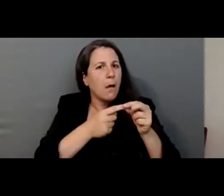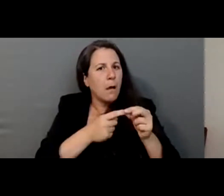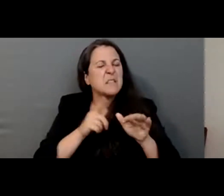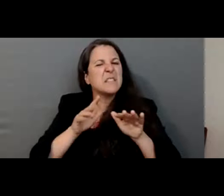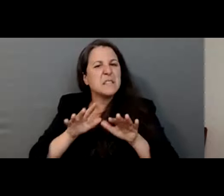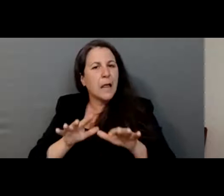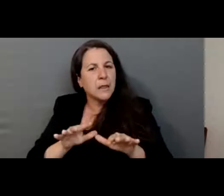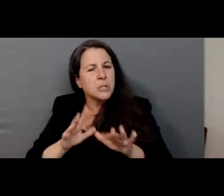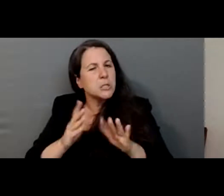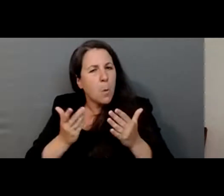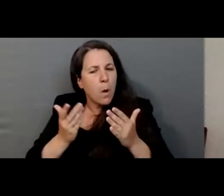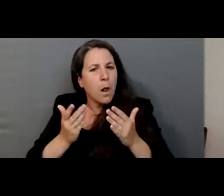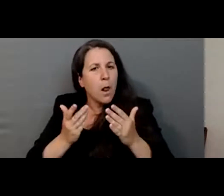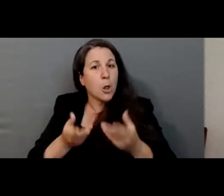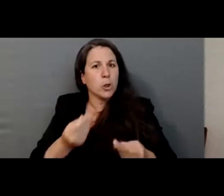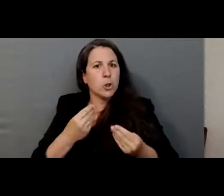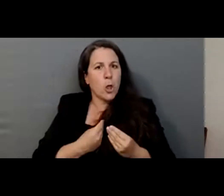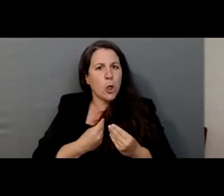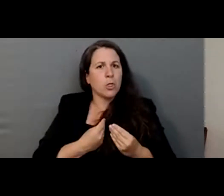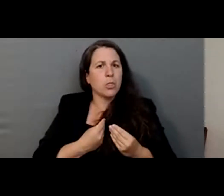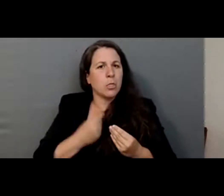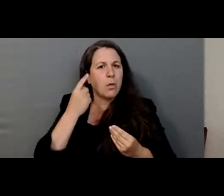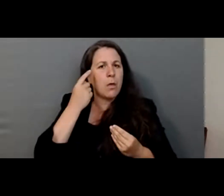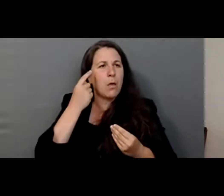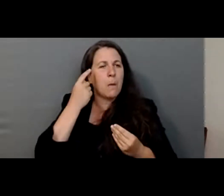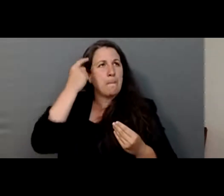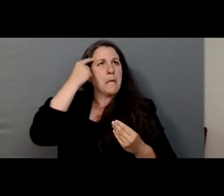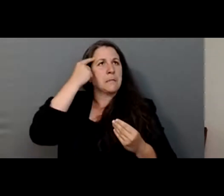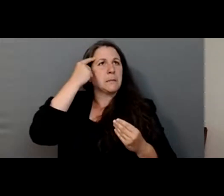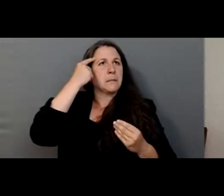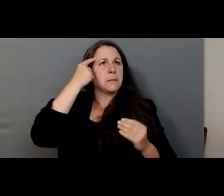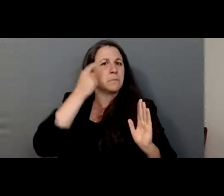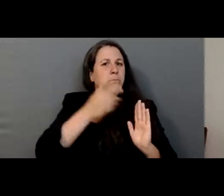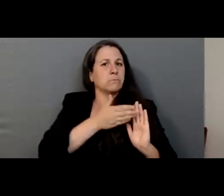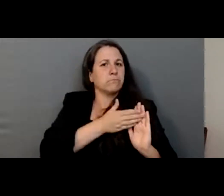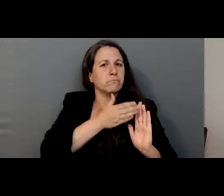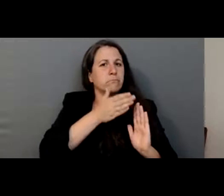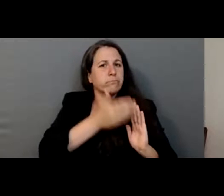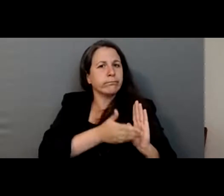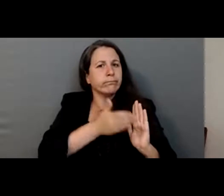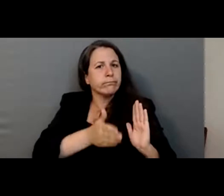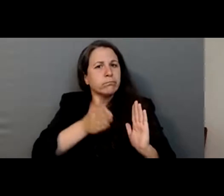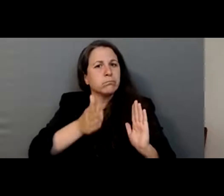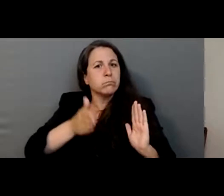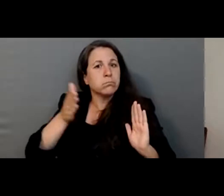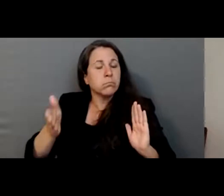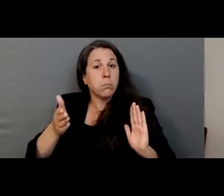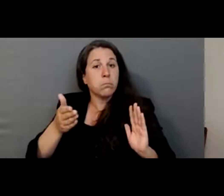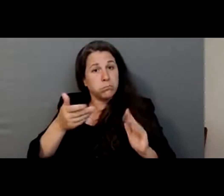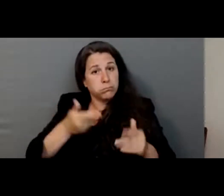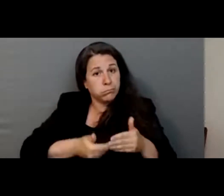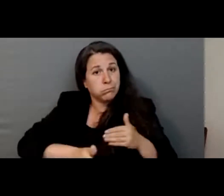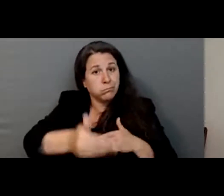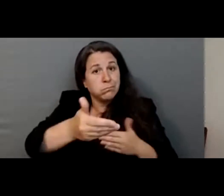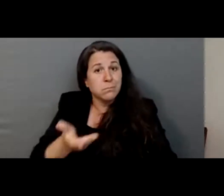faut identifier. Donc, en fait, pratiquement une feuille de route, si vous voulez, pour les années à suivre. Et j'espère,